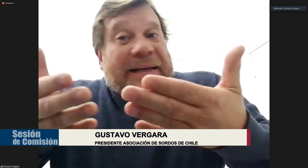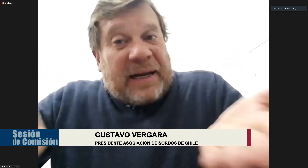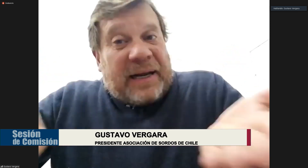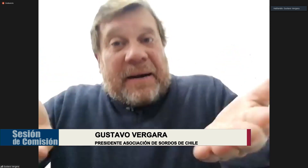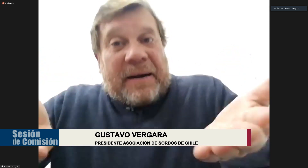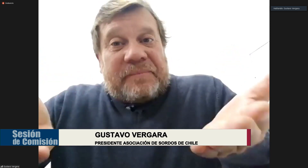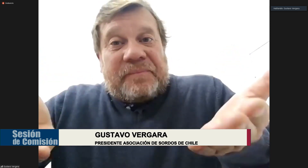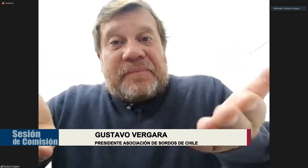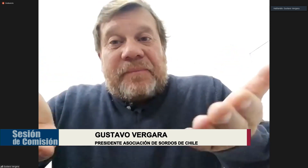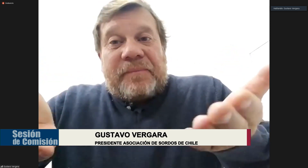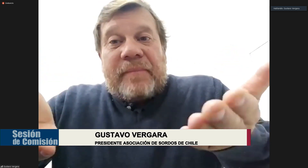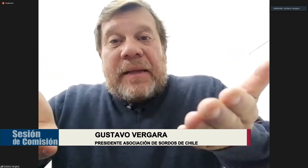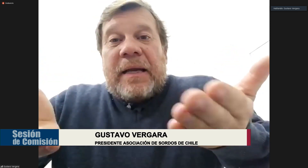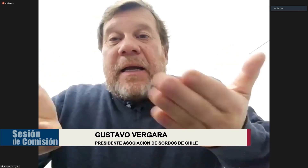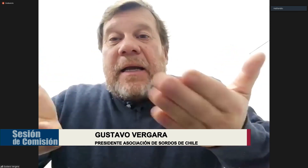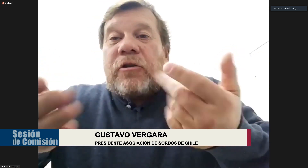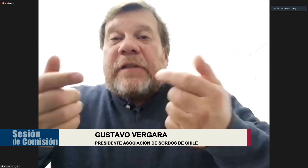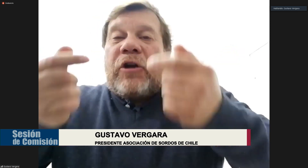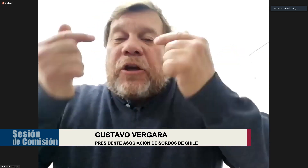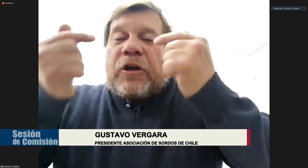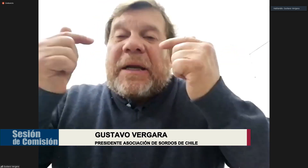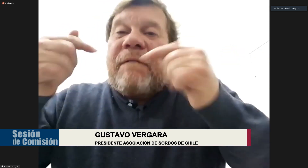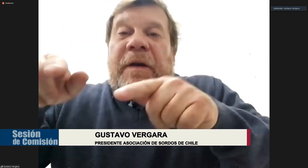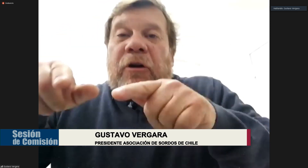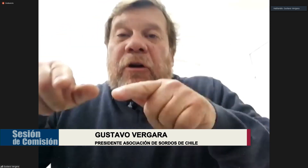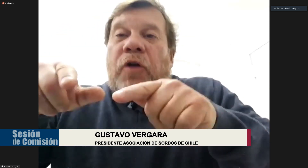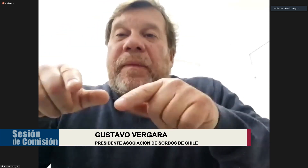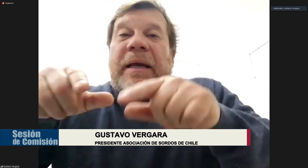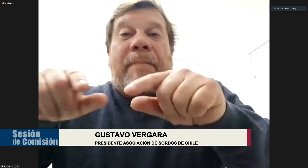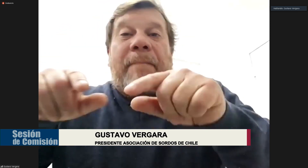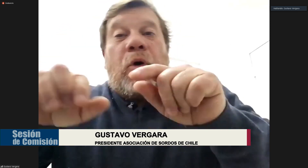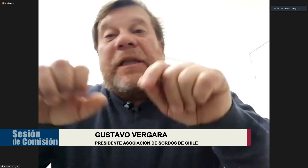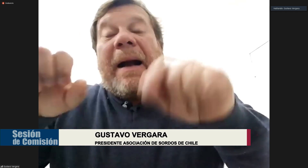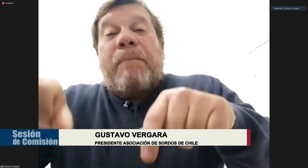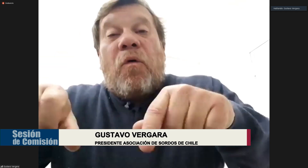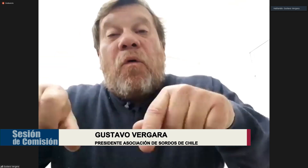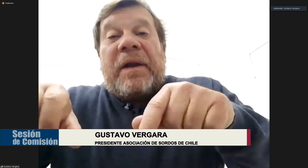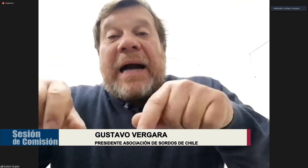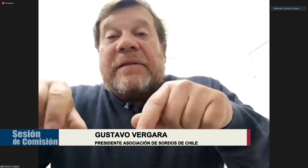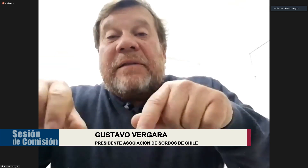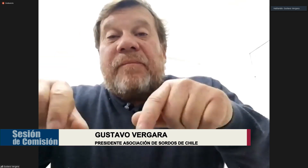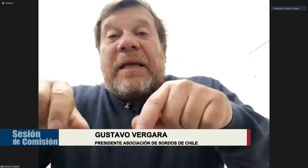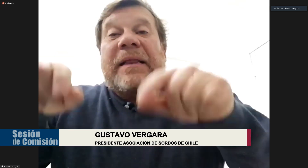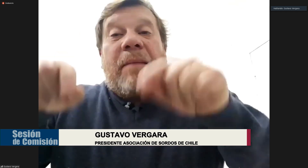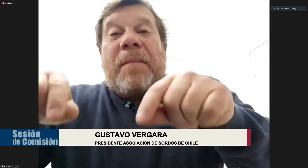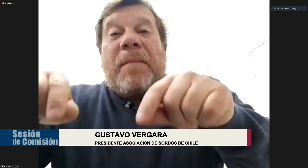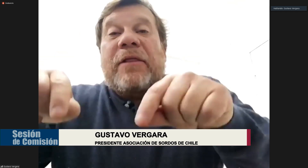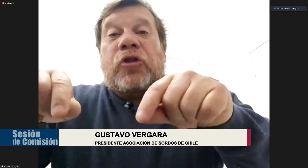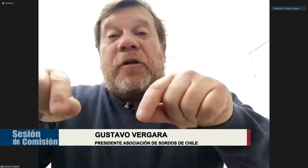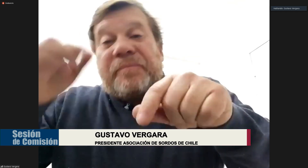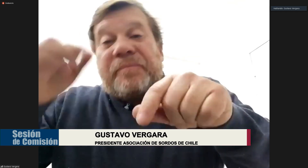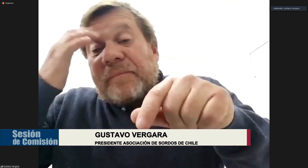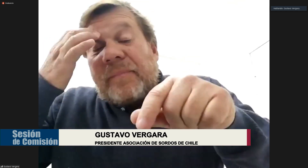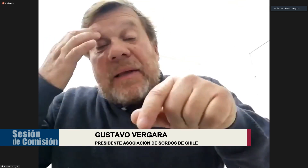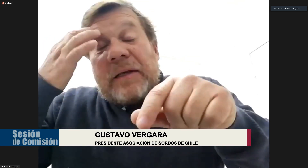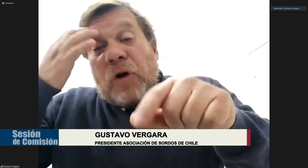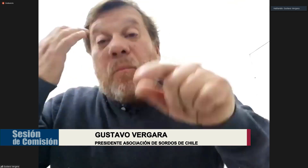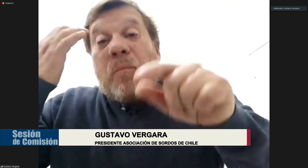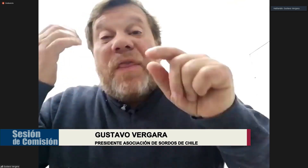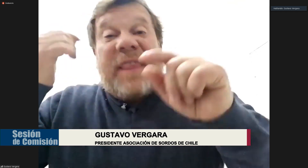ciega. Entonces, a lo que yo me refiero, las políticas públicas en este momento son muy